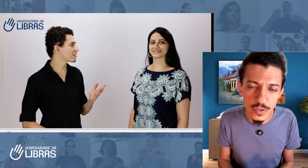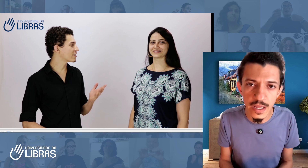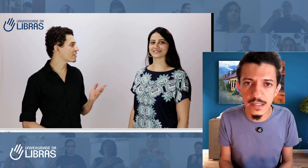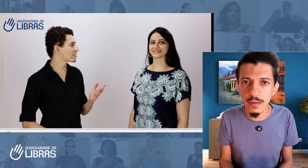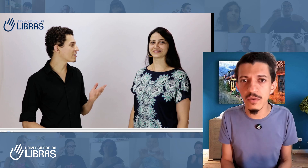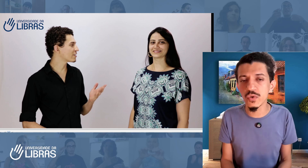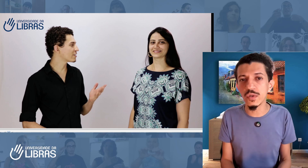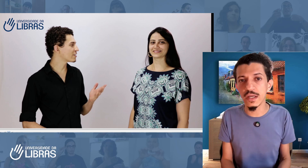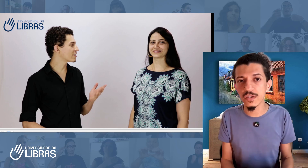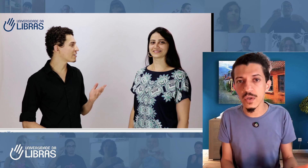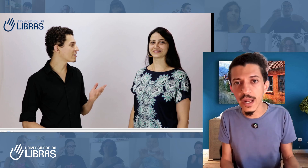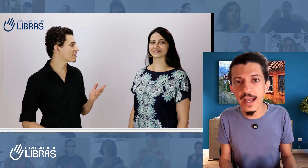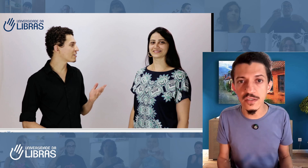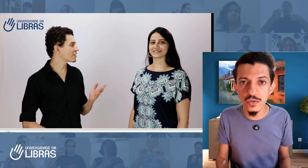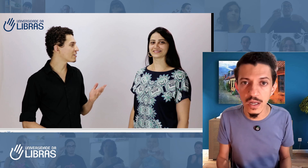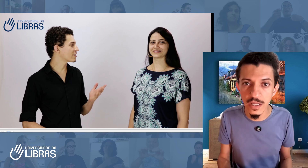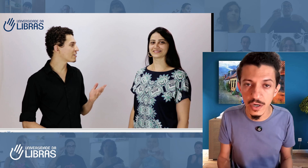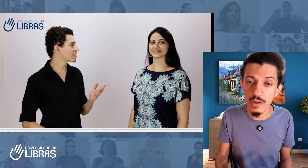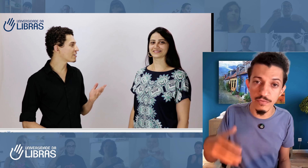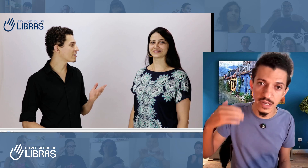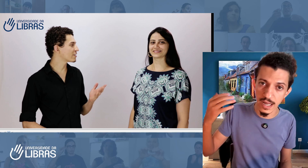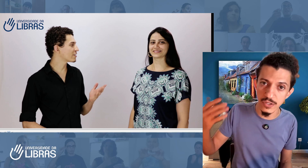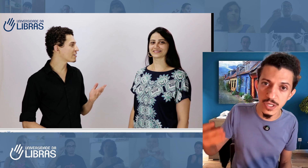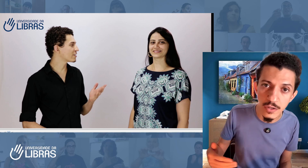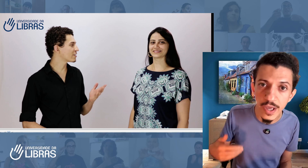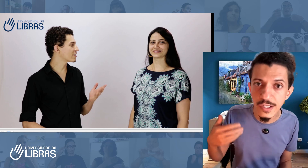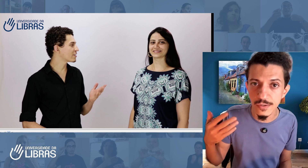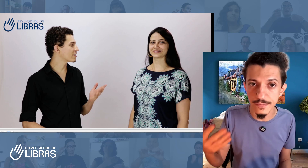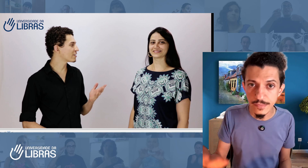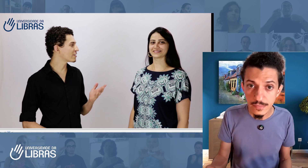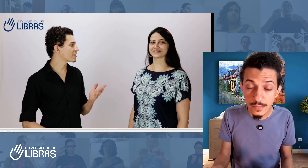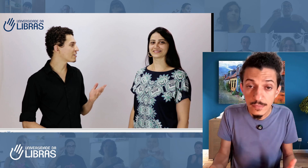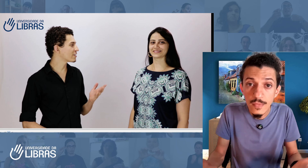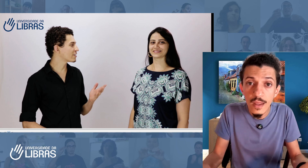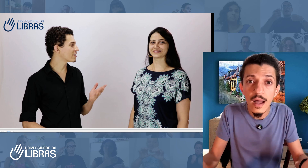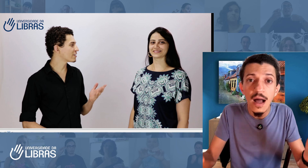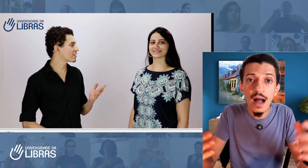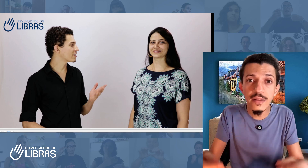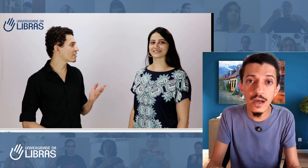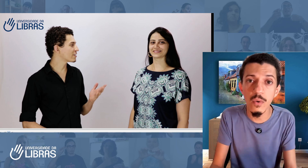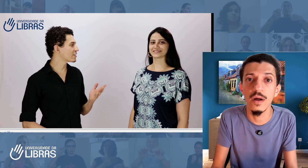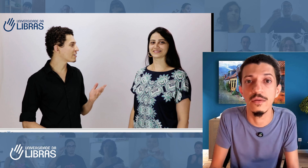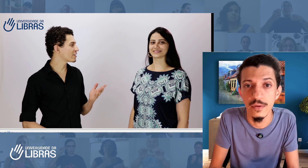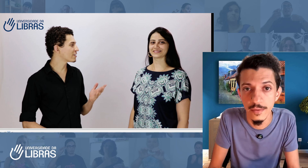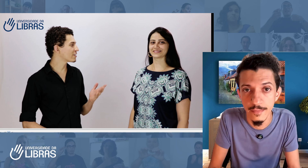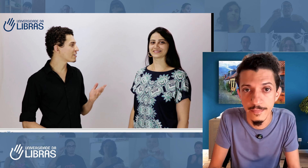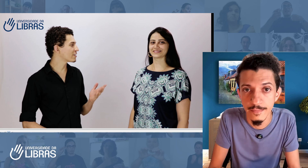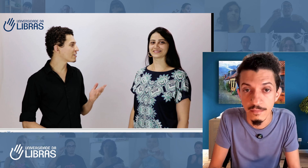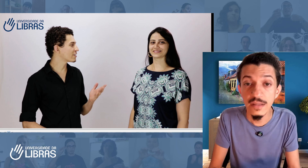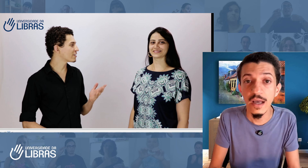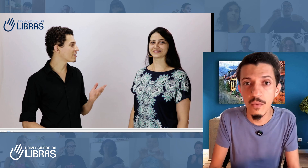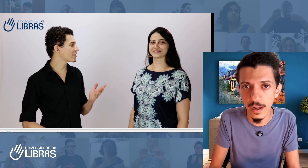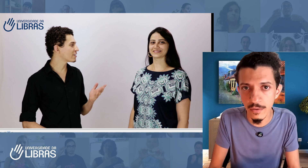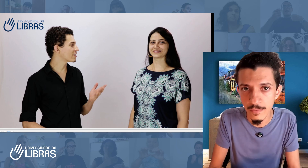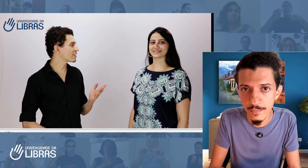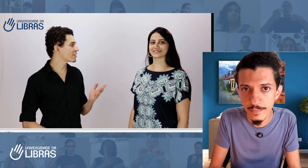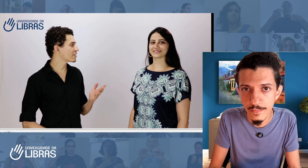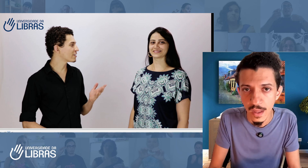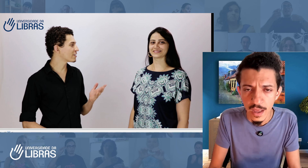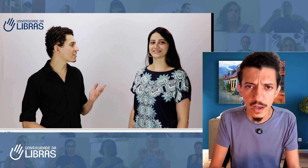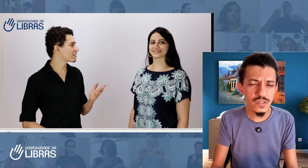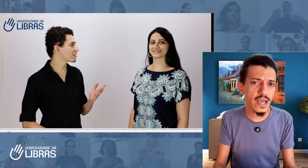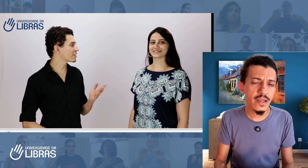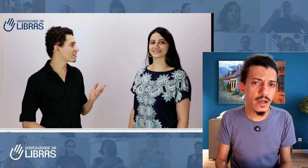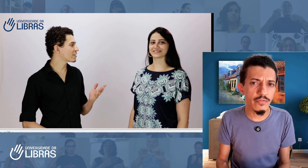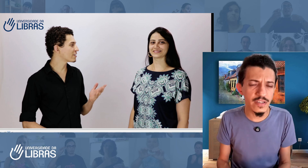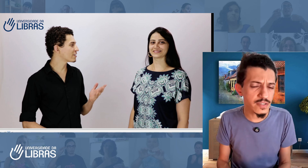de poder receber os estudos aí na sua igreja, na sua religião, e tu fica adiando isso. Até quando? Até quando?